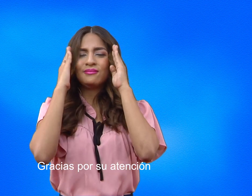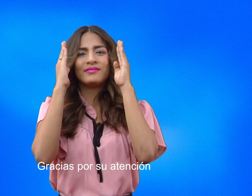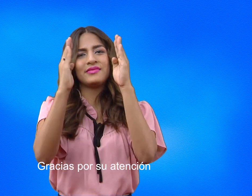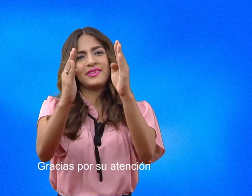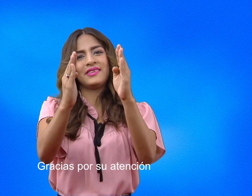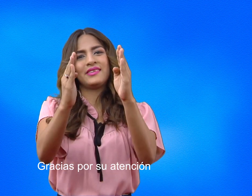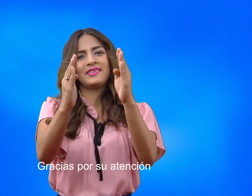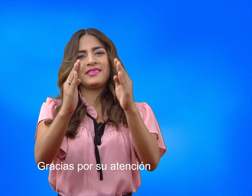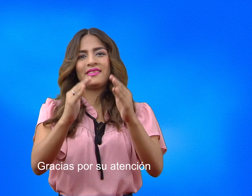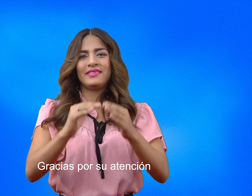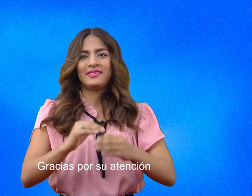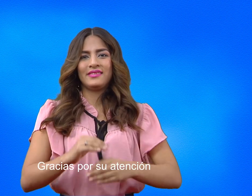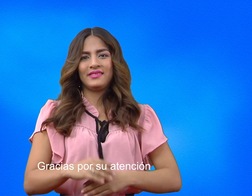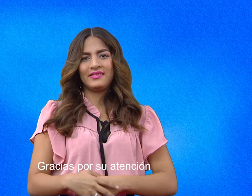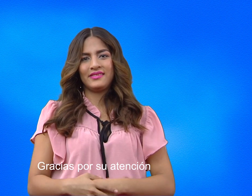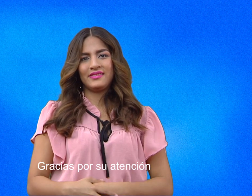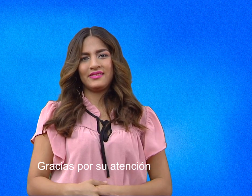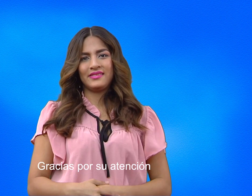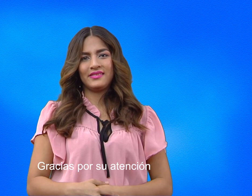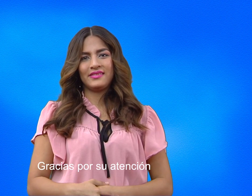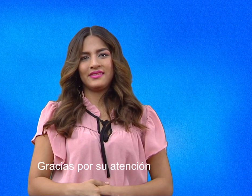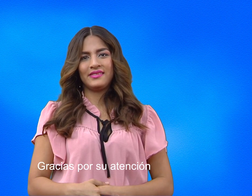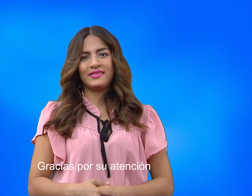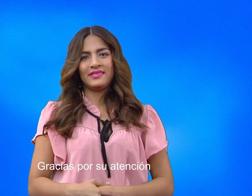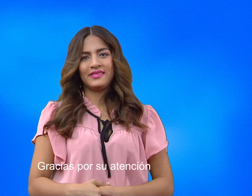Gracias por su atención.